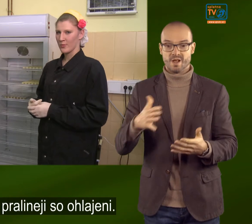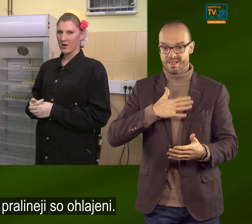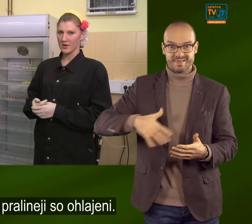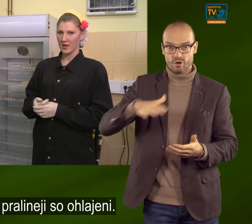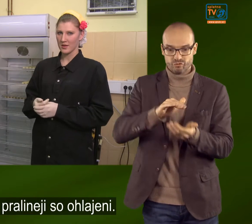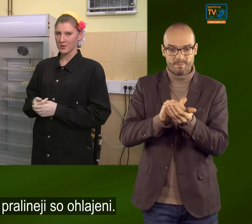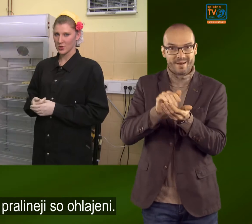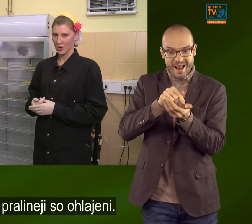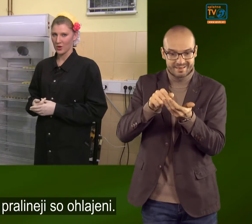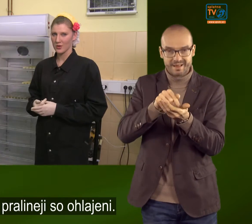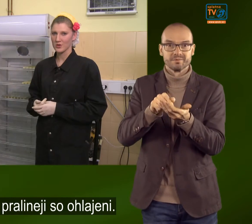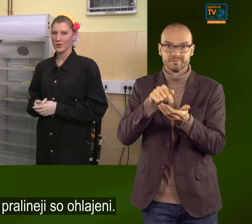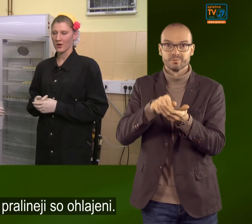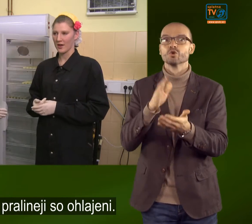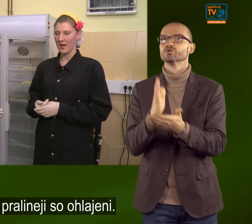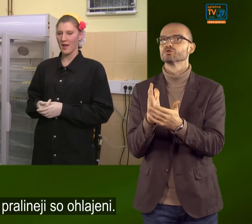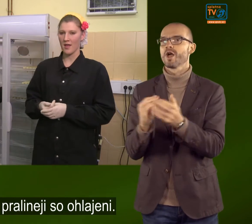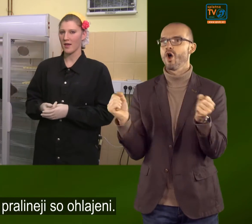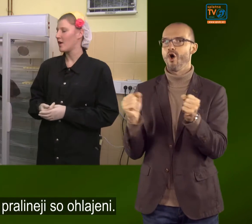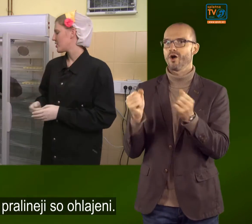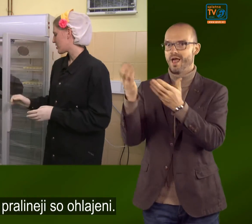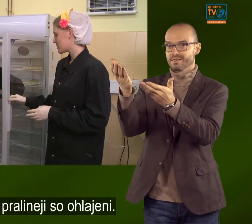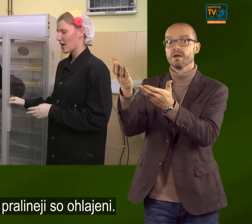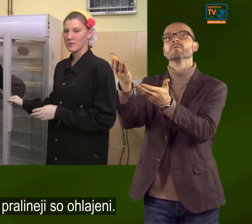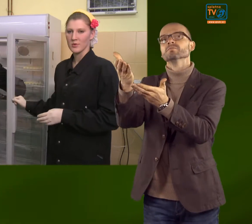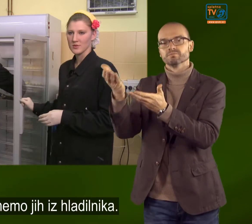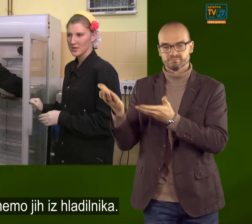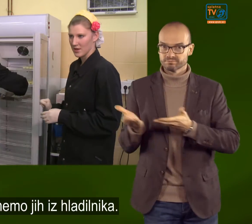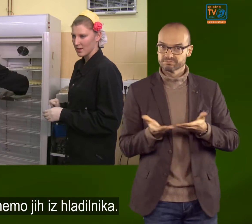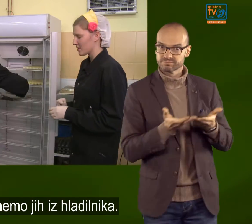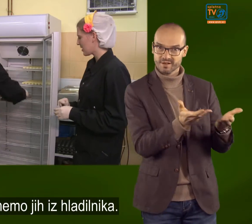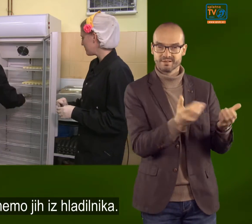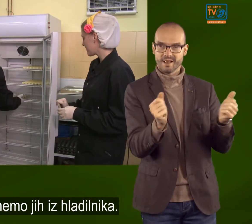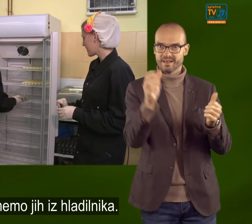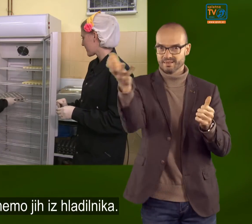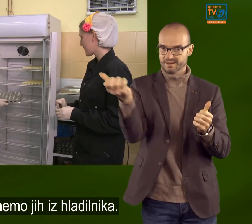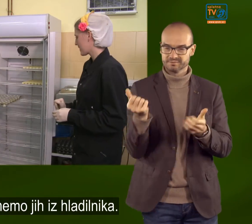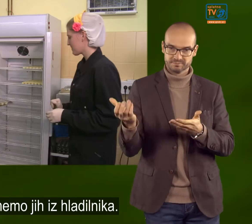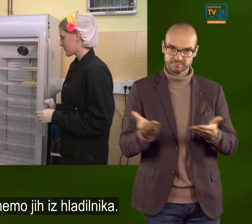Naše praline so ohlajene, jih vzamemo z hladilnika.